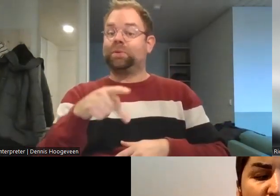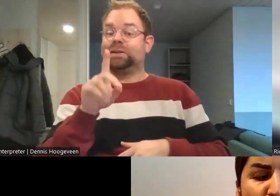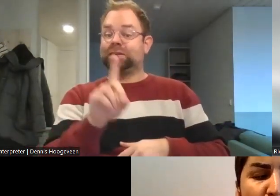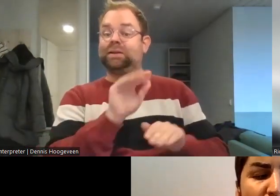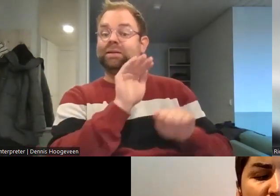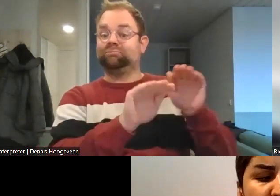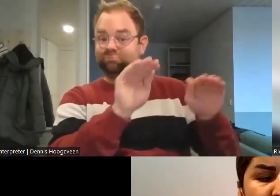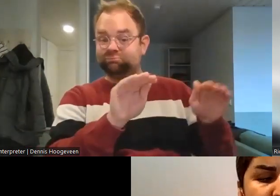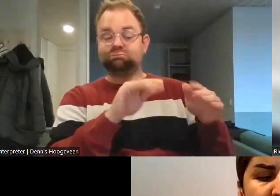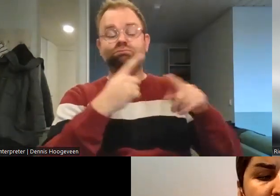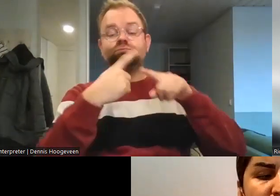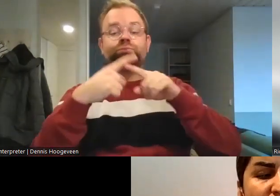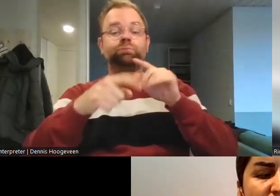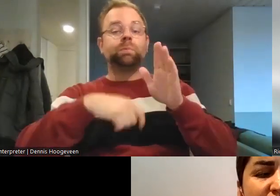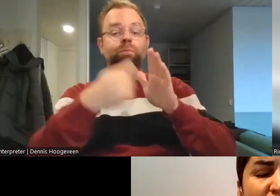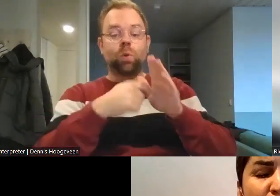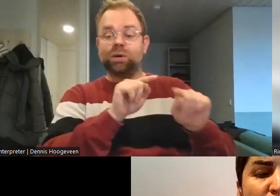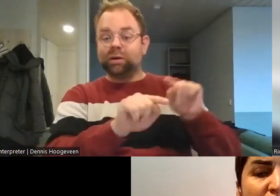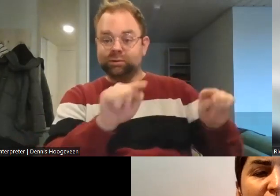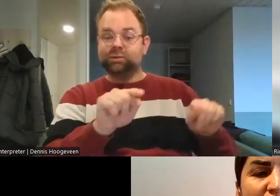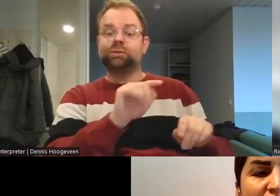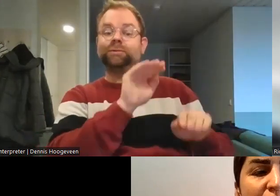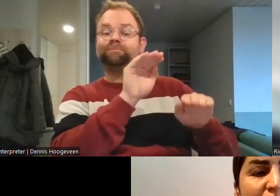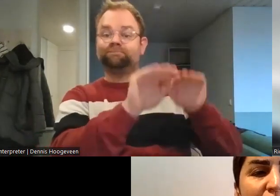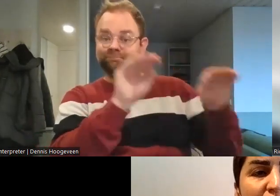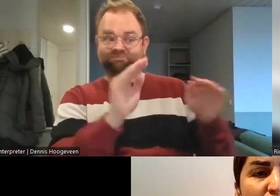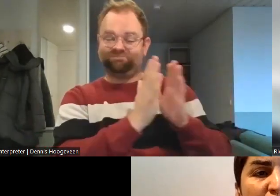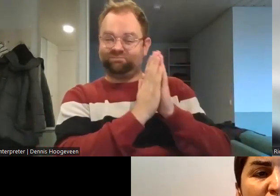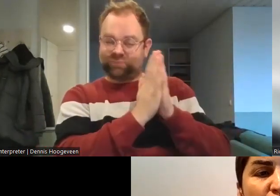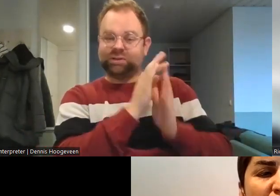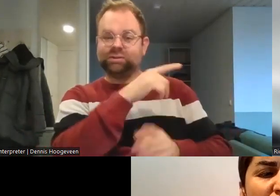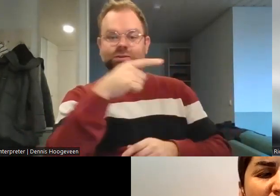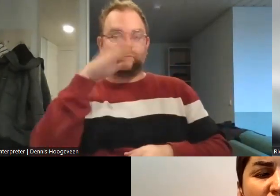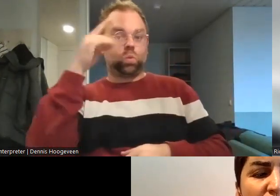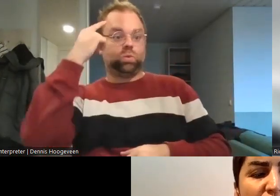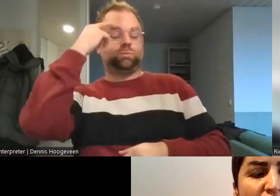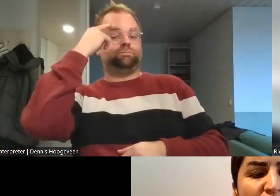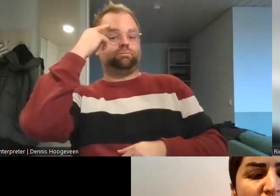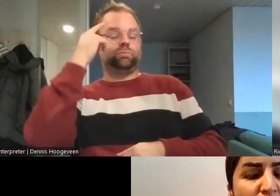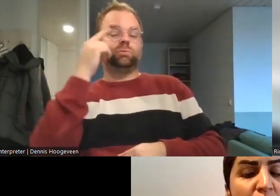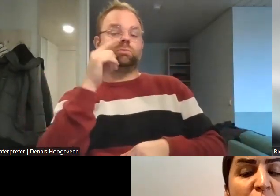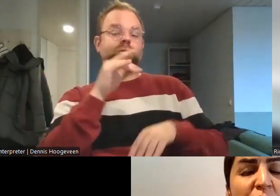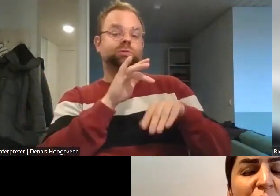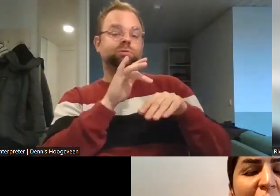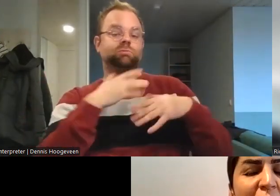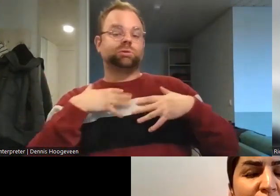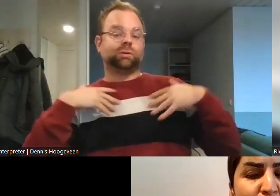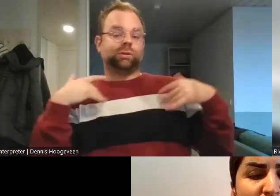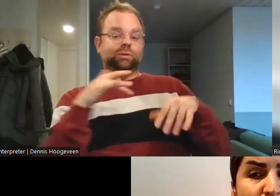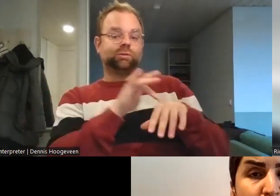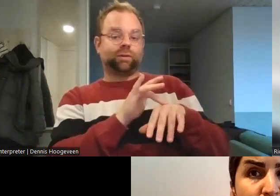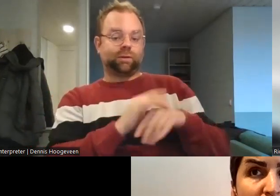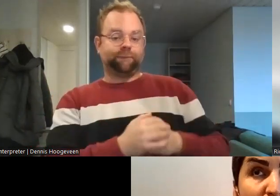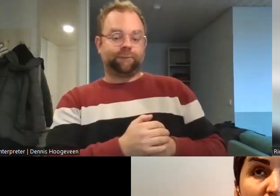plus sensibilisés aux questions du sexe, du genre. En termes de soutien technique, je